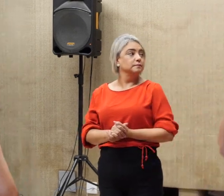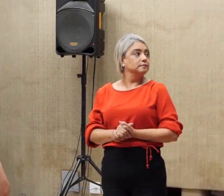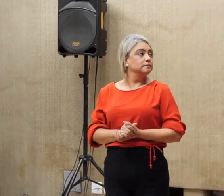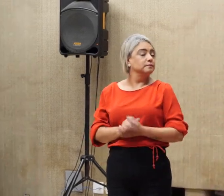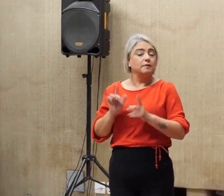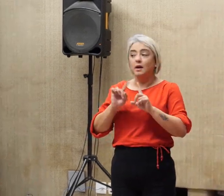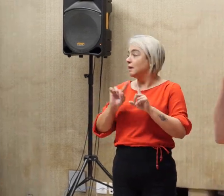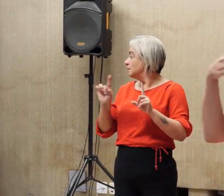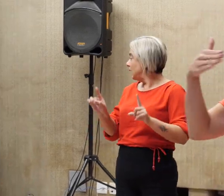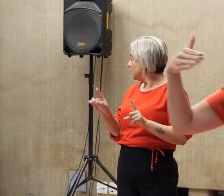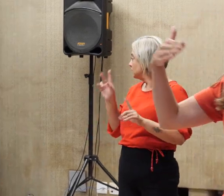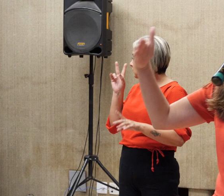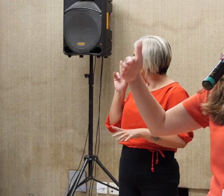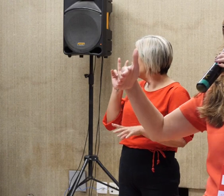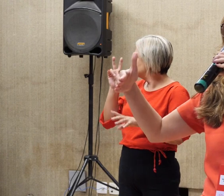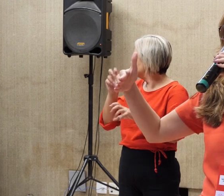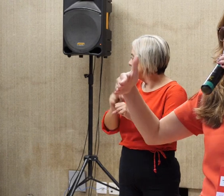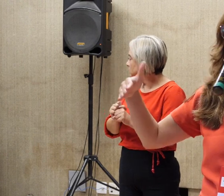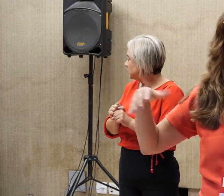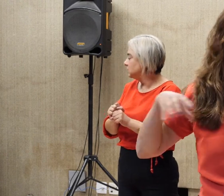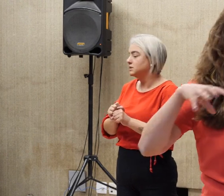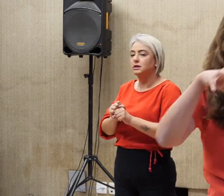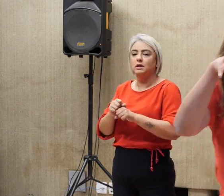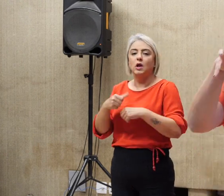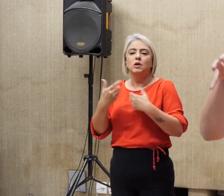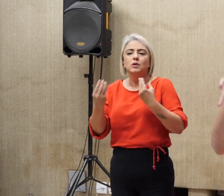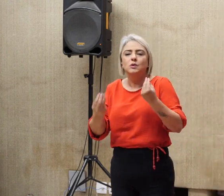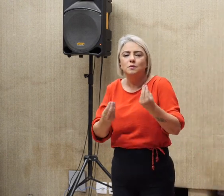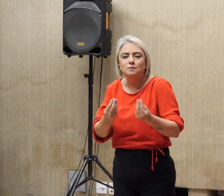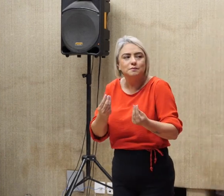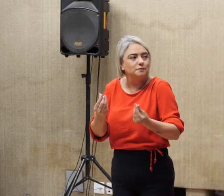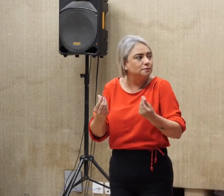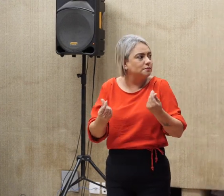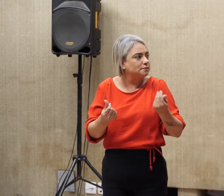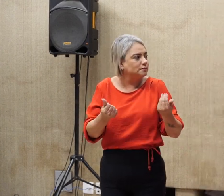Mas ela vai se fortalecendo, né,